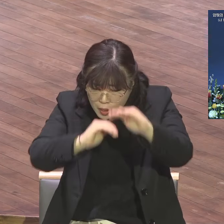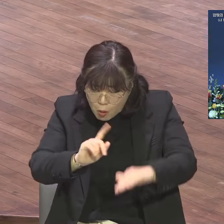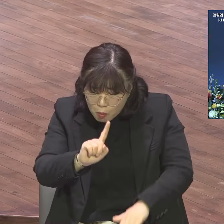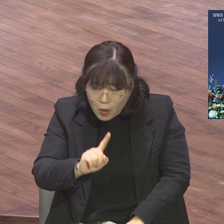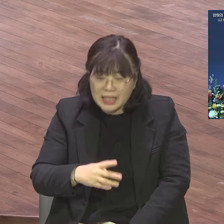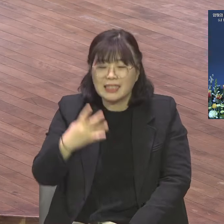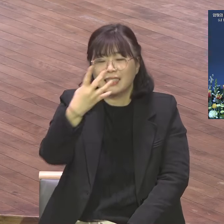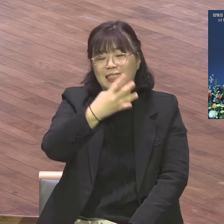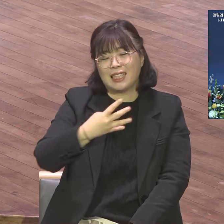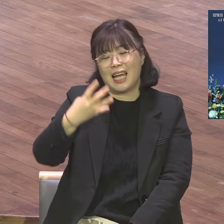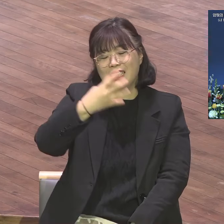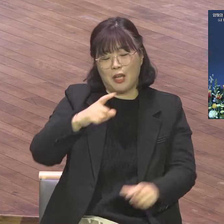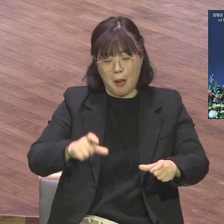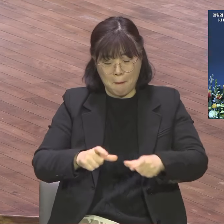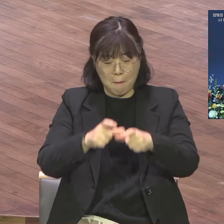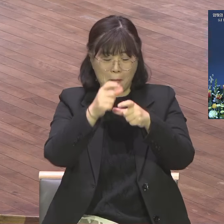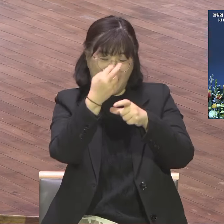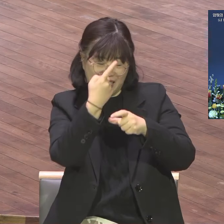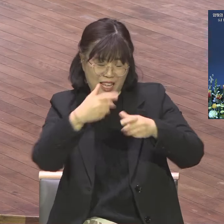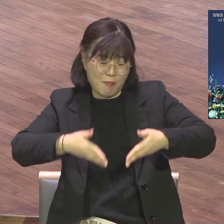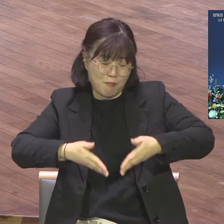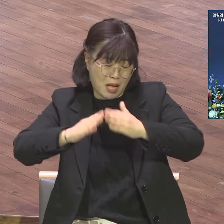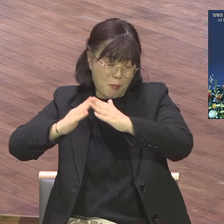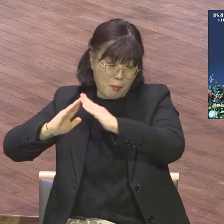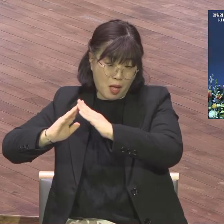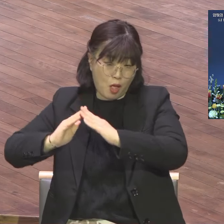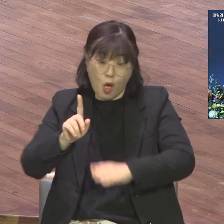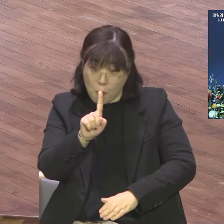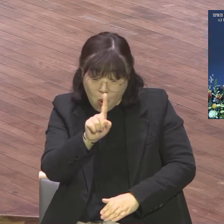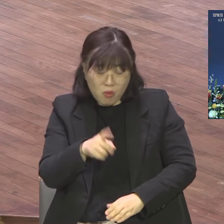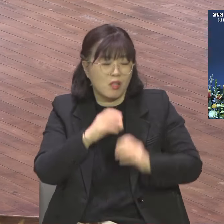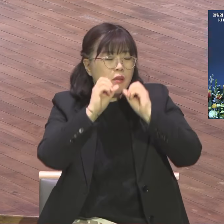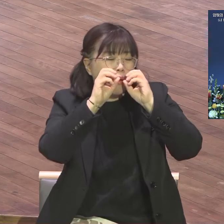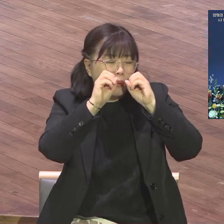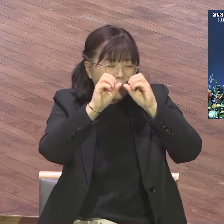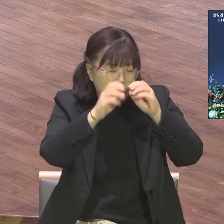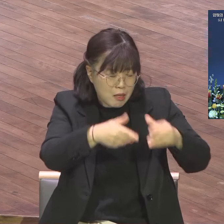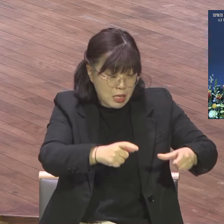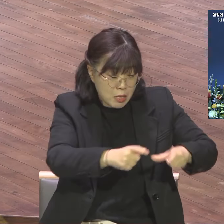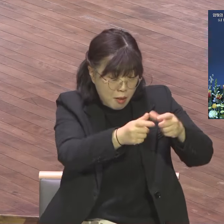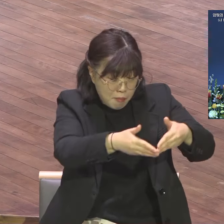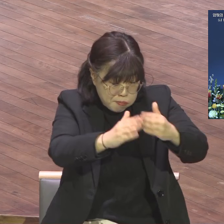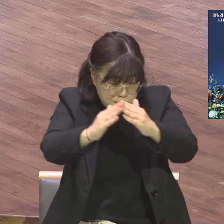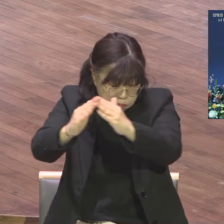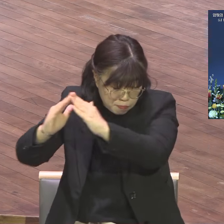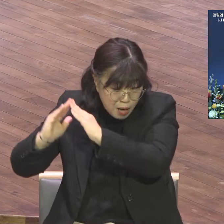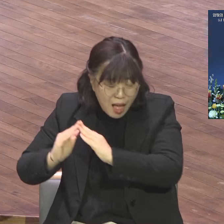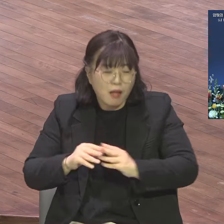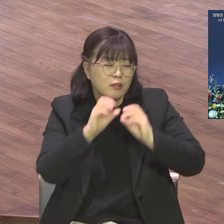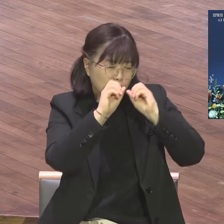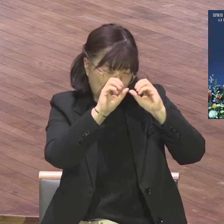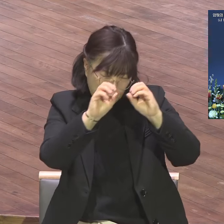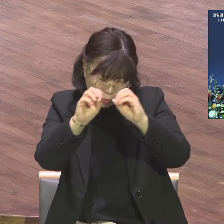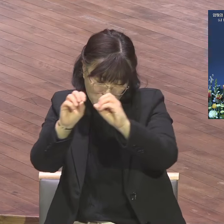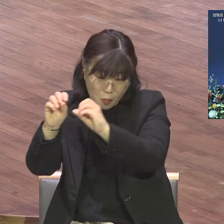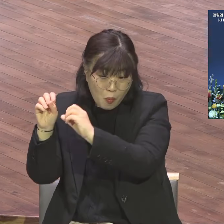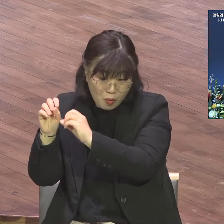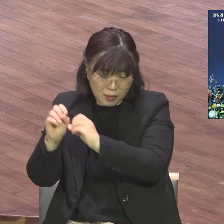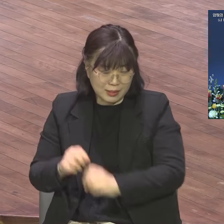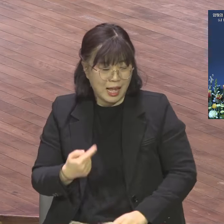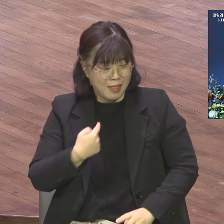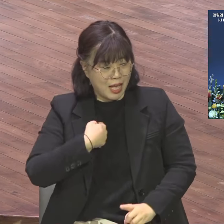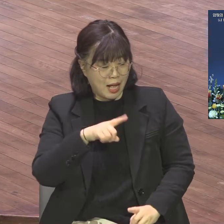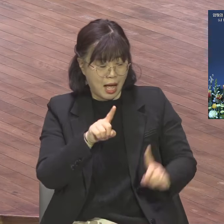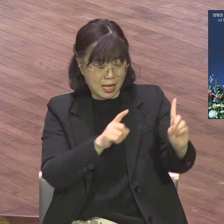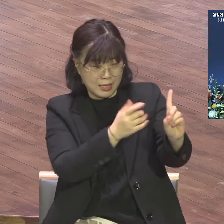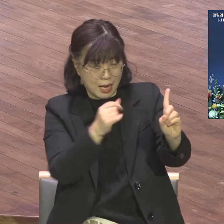세워 나가자. 여러분 한 사람 복음을 전해서 영접하고 여러분 정말 교회가 되면 그게 하여 망대예요. 망대